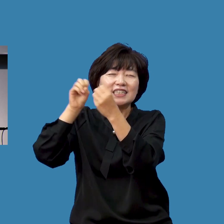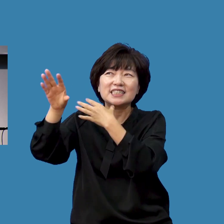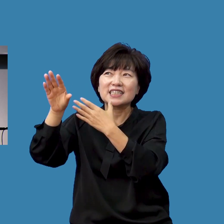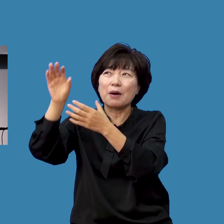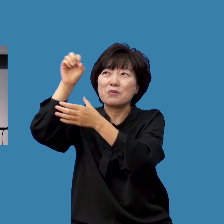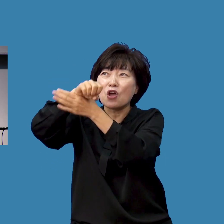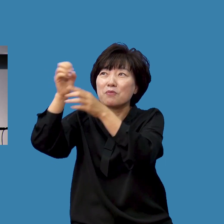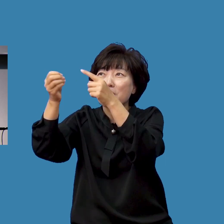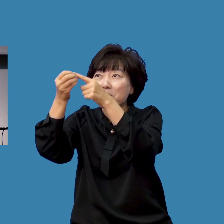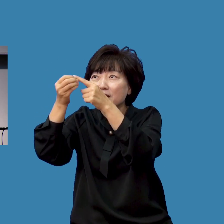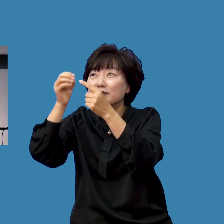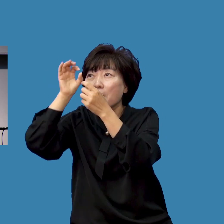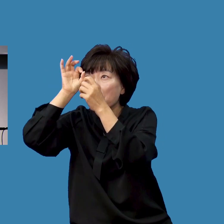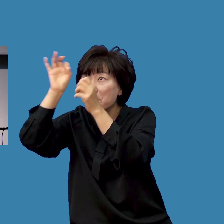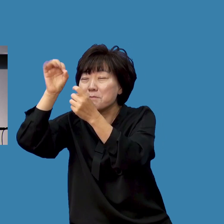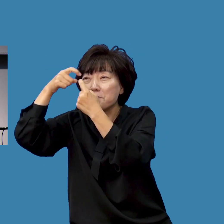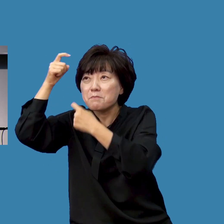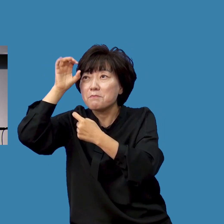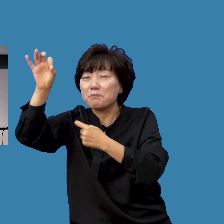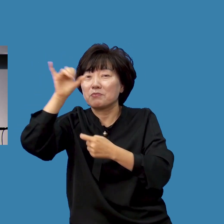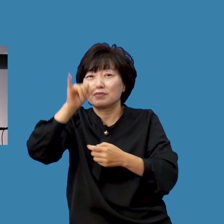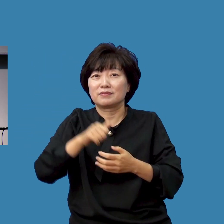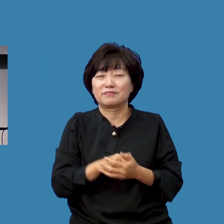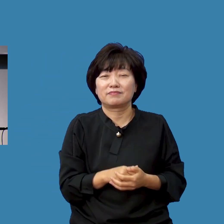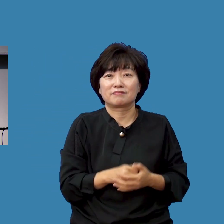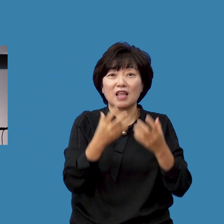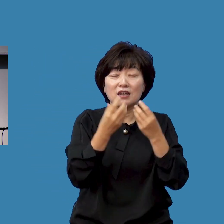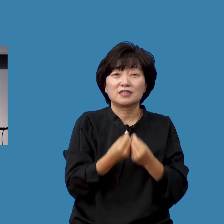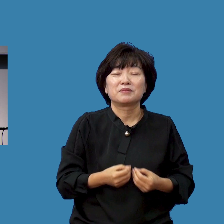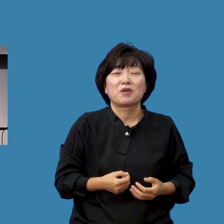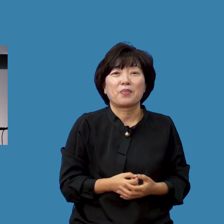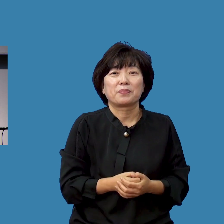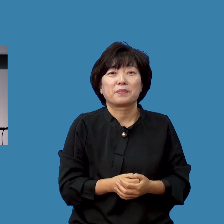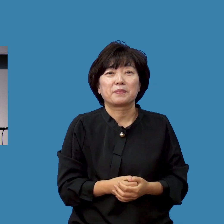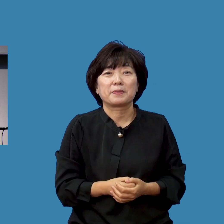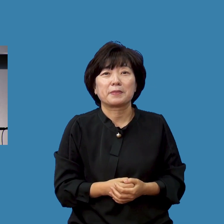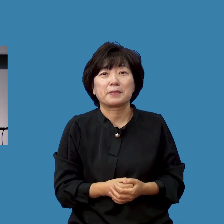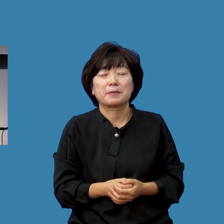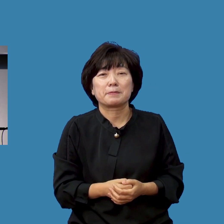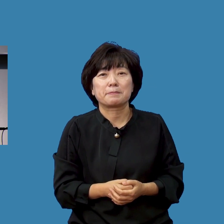대한 응답이 열매 맺는 걸 볼 수 있어요. 예를 들어서 저희가 여러분